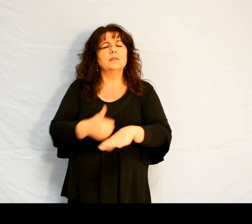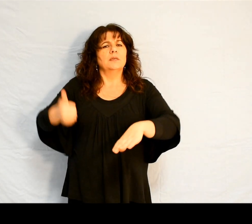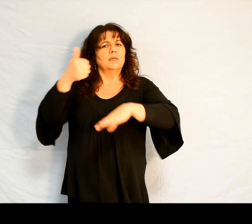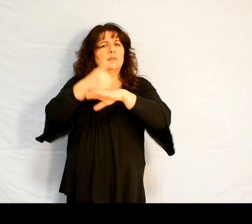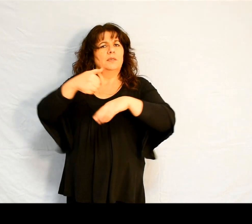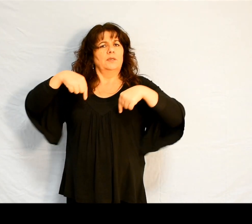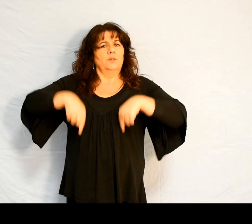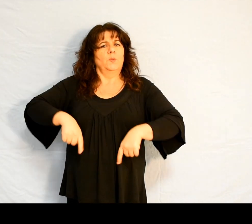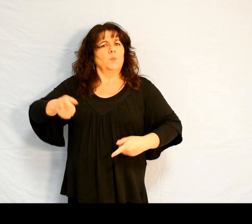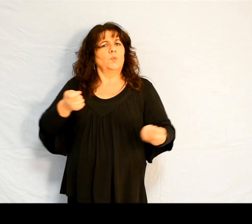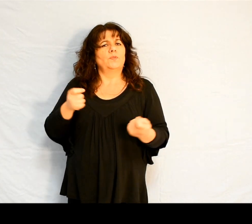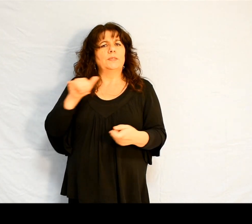Syrie.